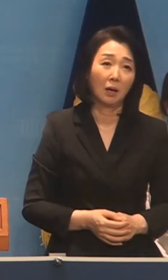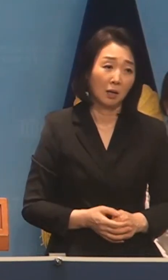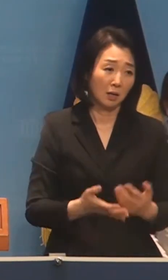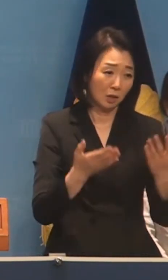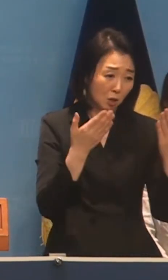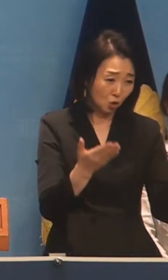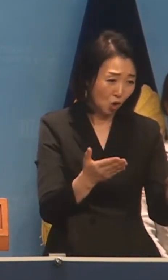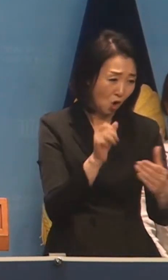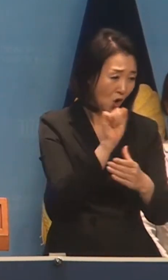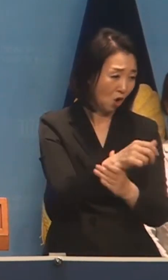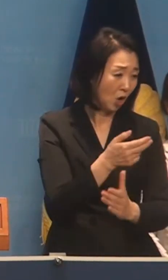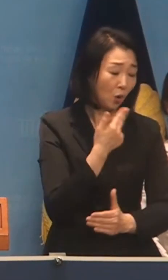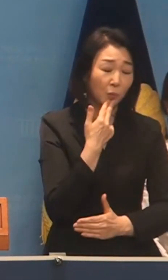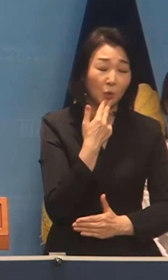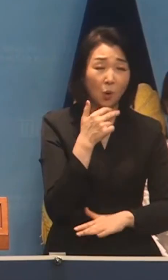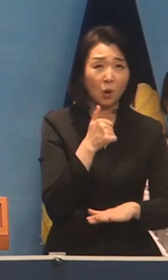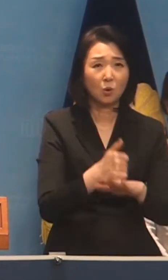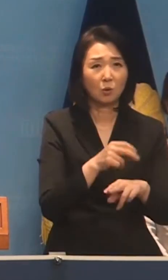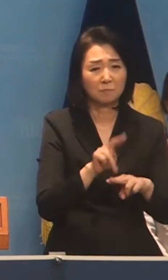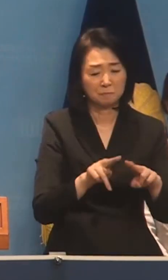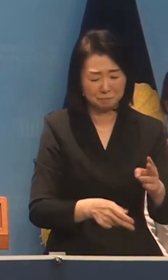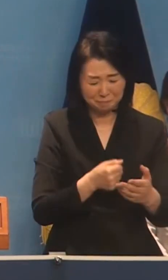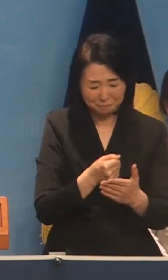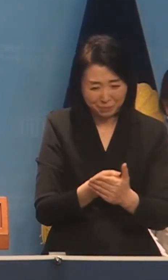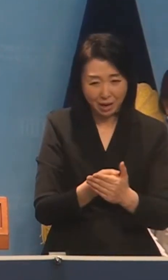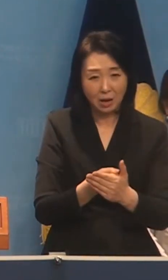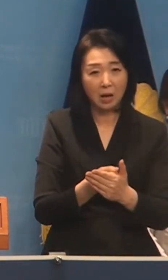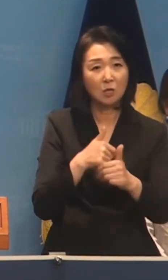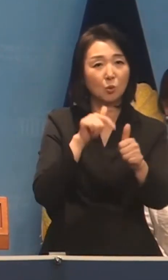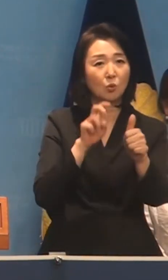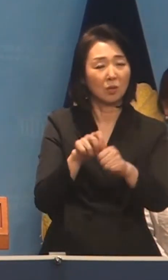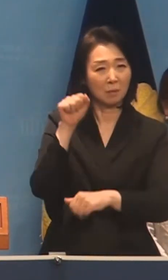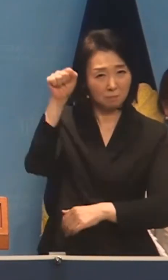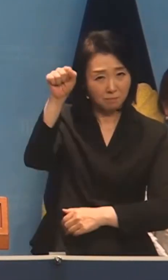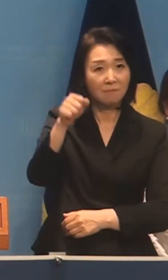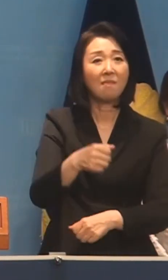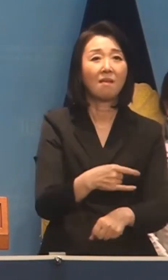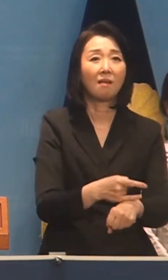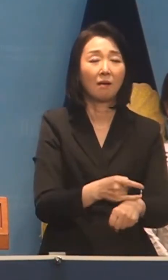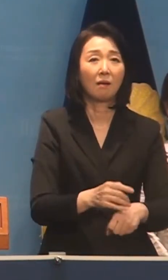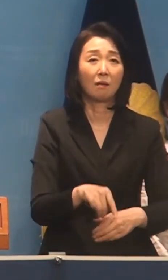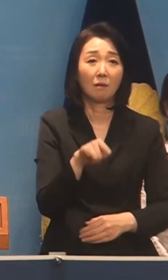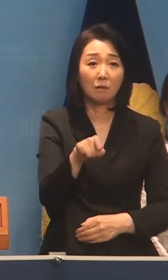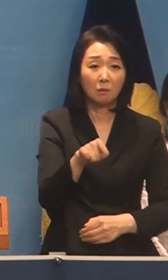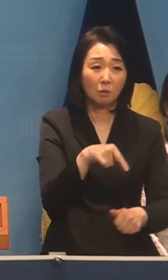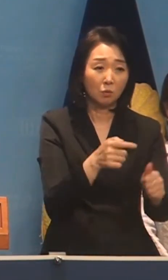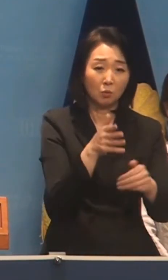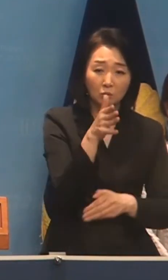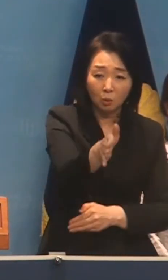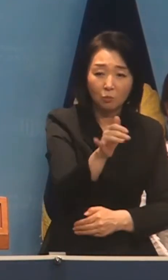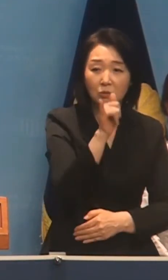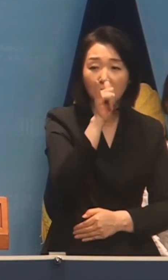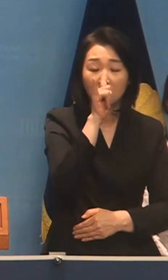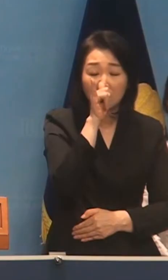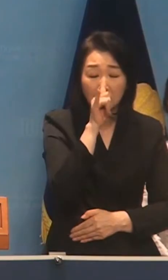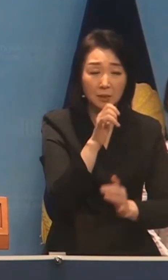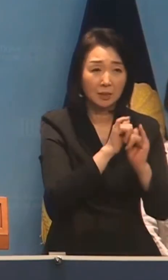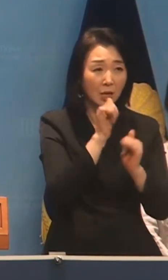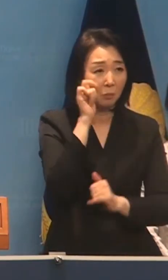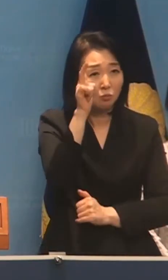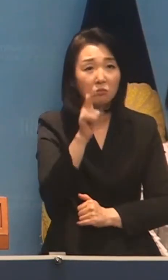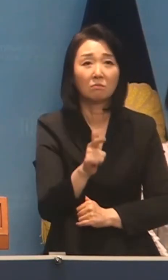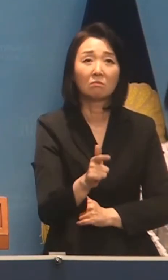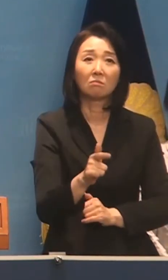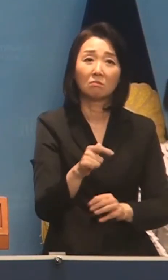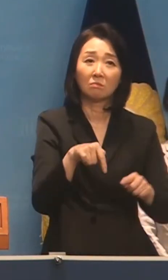휴직조차 허용되지 않아 퇴직이라는 큰 결단을 내려야 하는 것입니다. 이는 교육 전문성을 가진 인재들의 교육